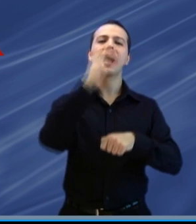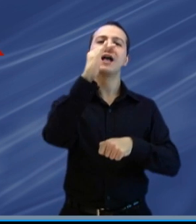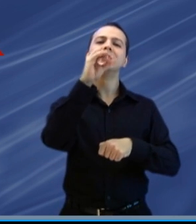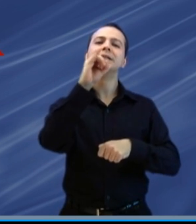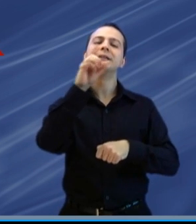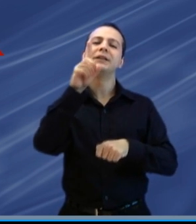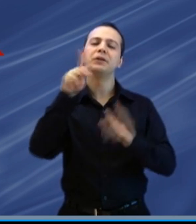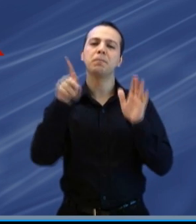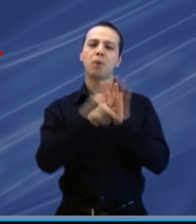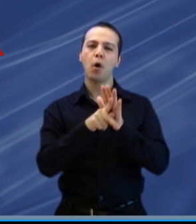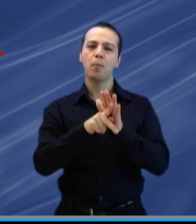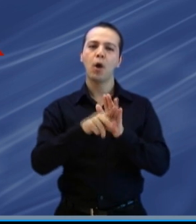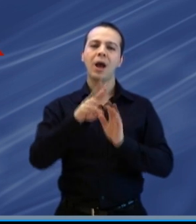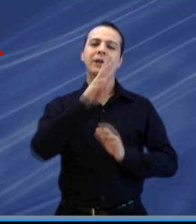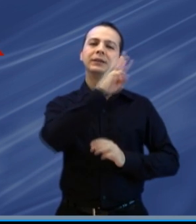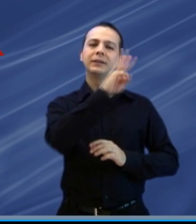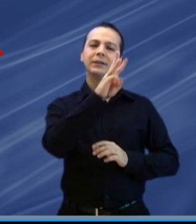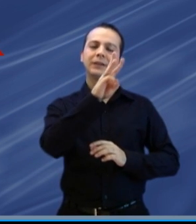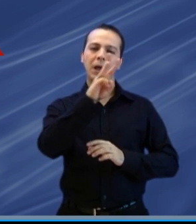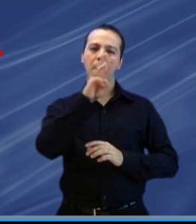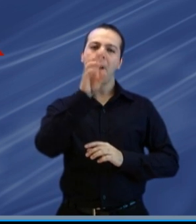no Cidade Inclusiva,